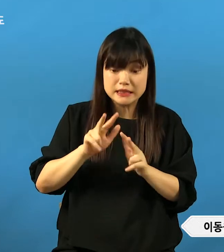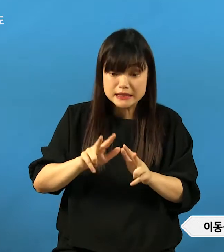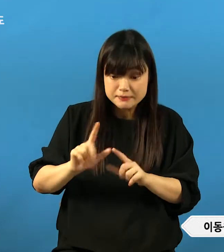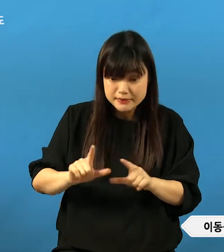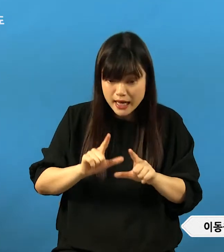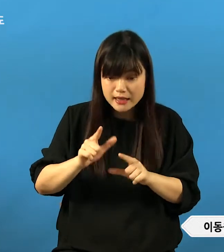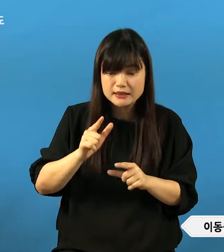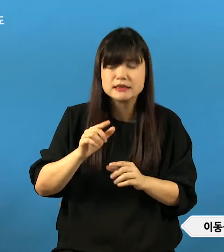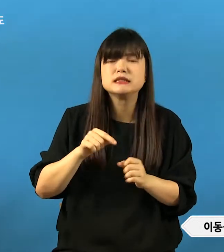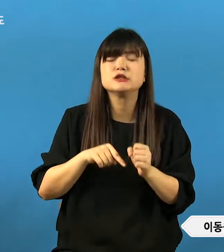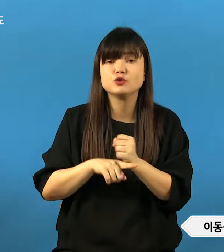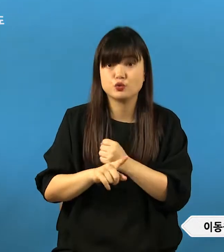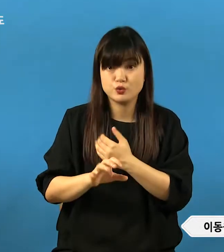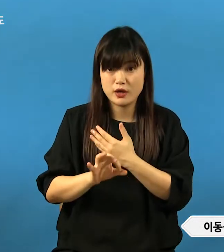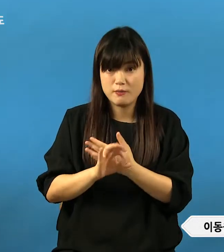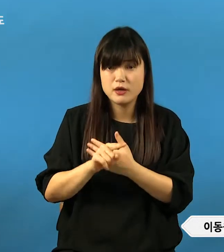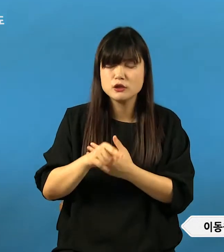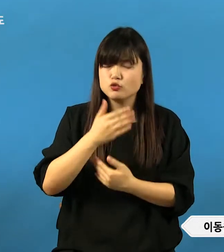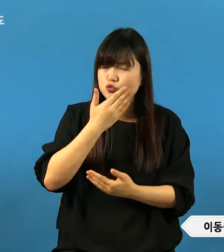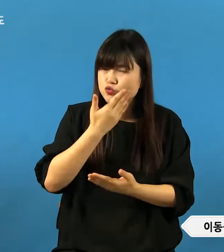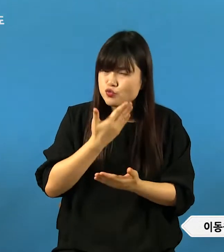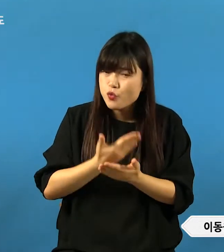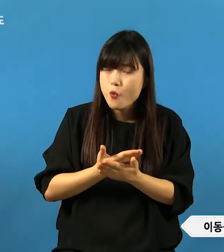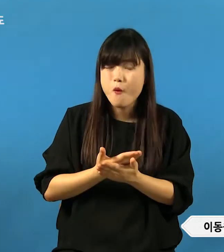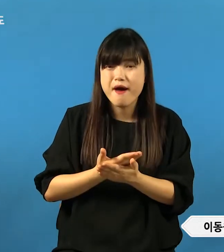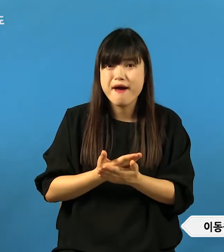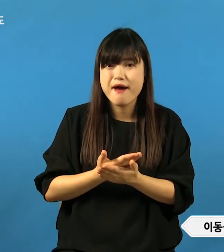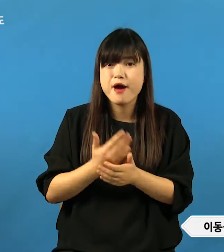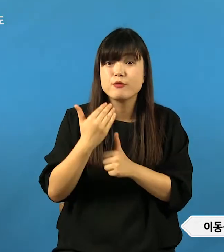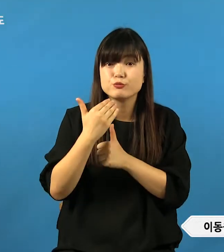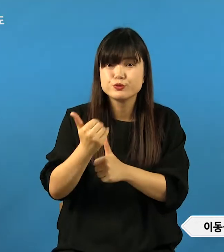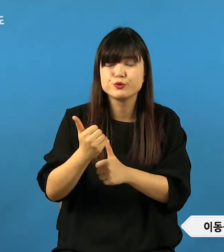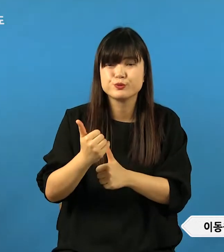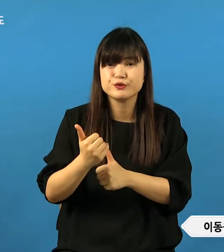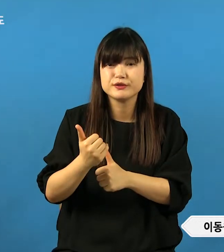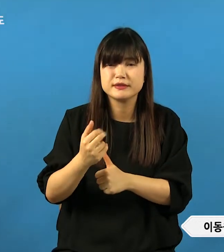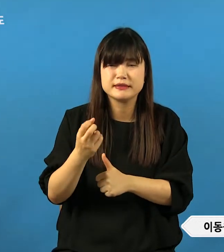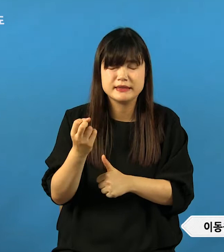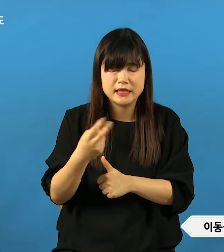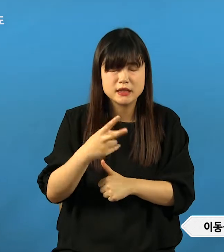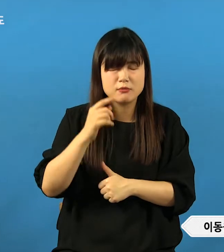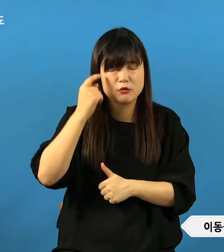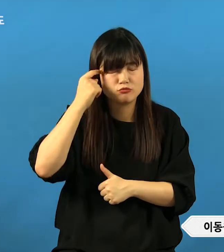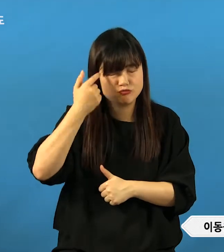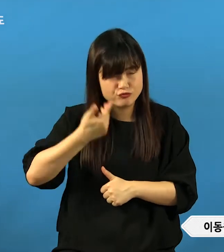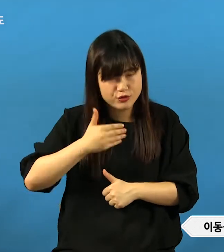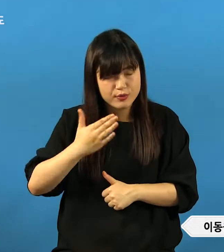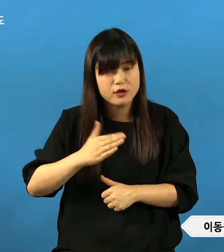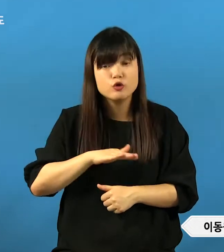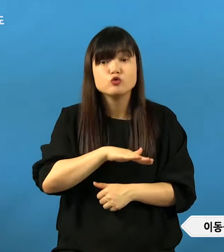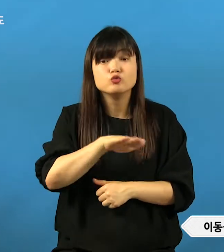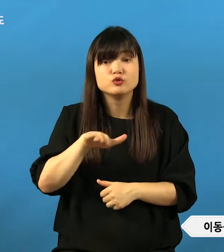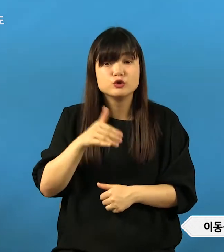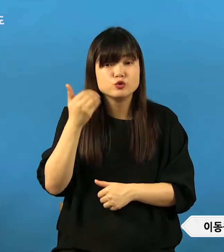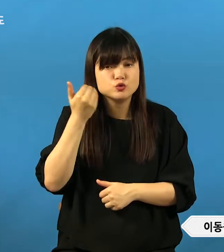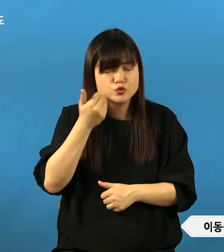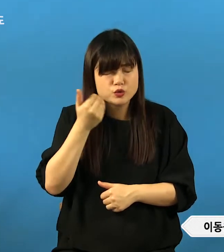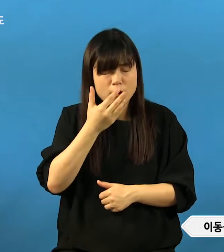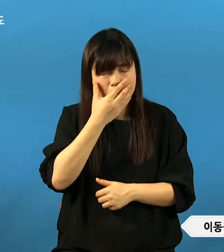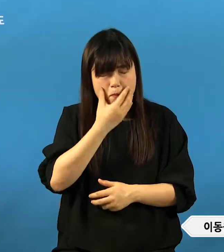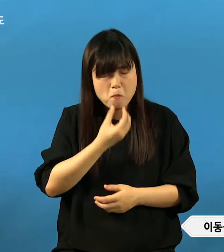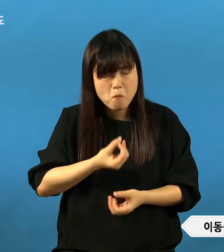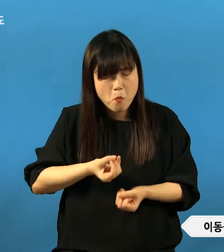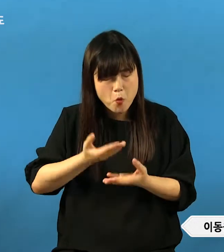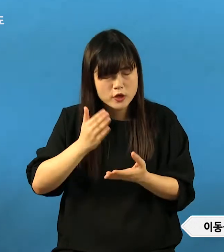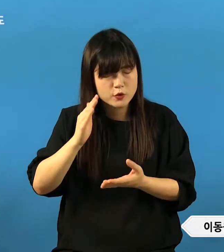존재하고 있는 이유라면 오늘 우리는 이 중요한 물음을 다시 모두 자신에게 던져야 합니다. 우리는 누군가에게